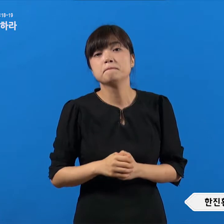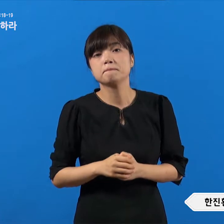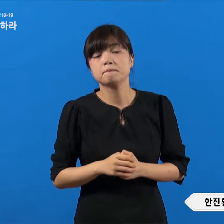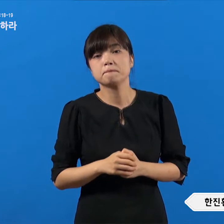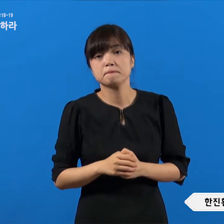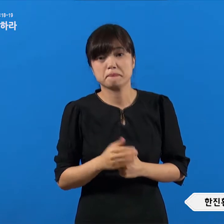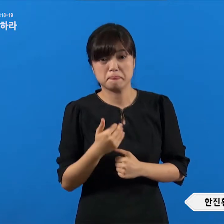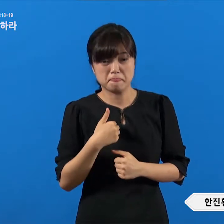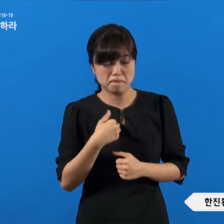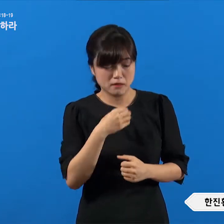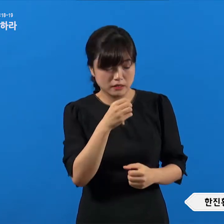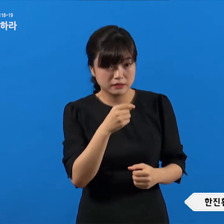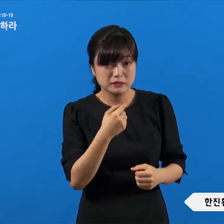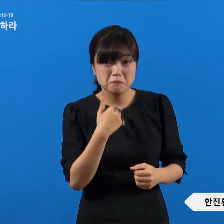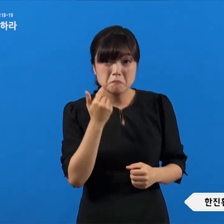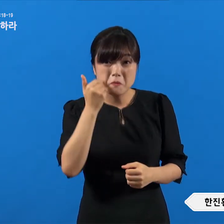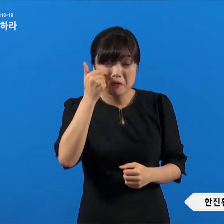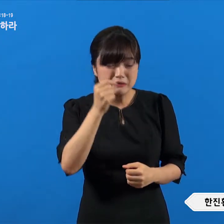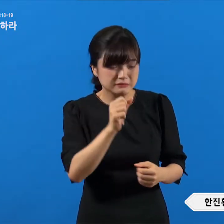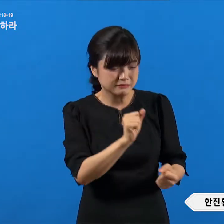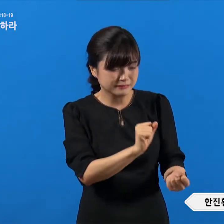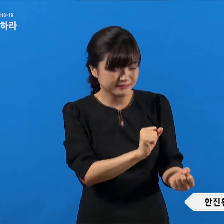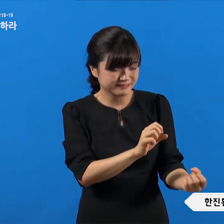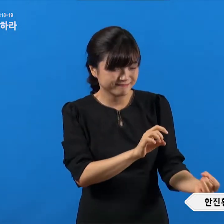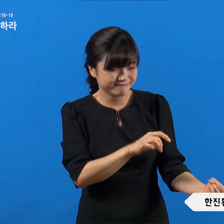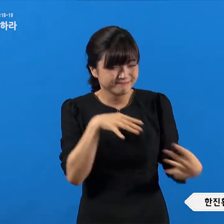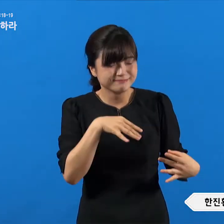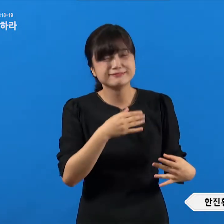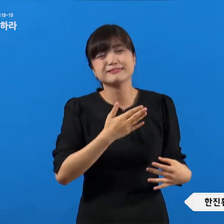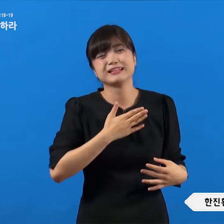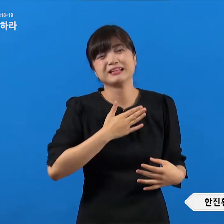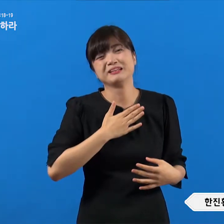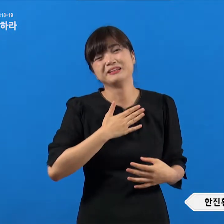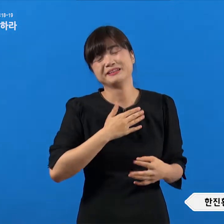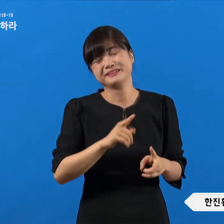저는 그 시인의 마음이 조금은 이해가 됩니다.